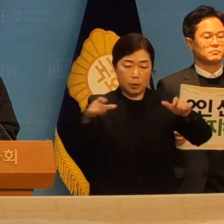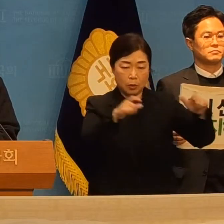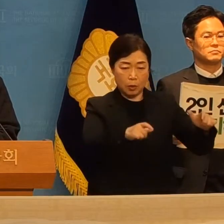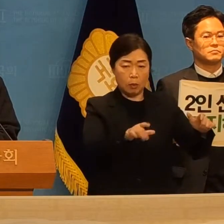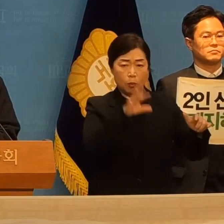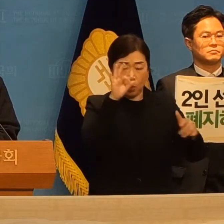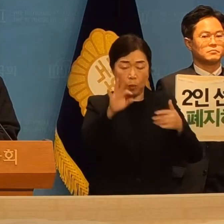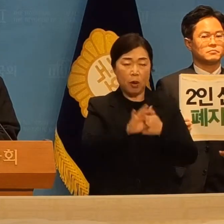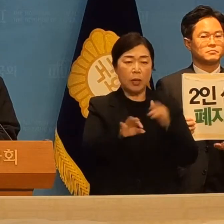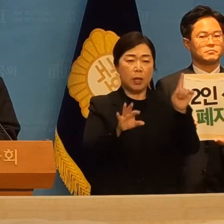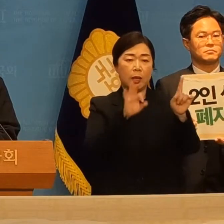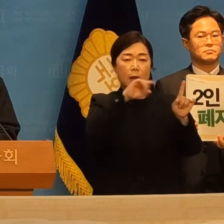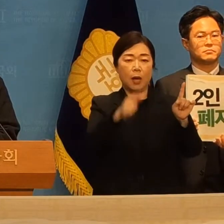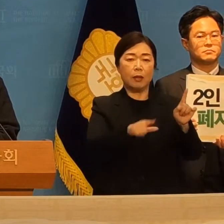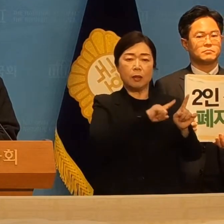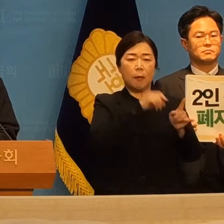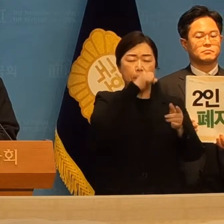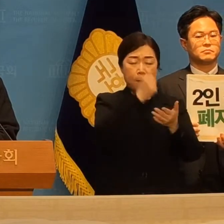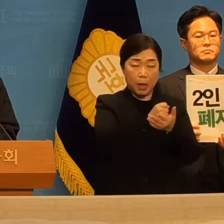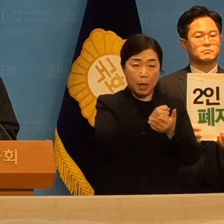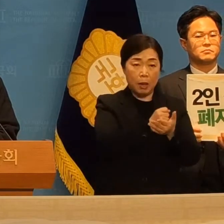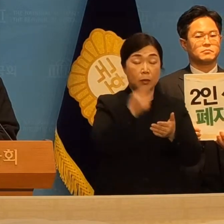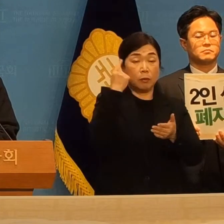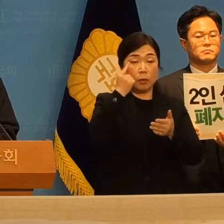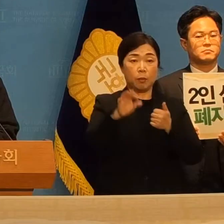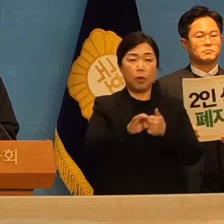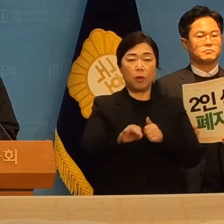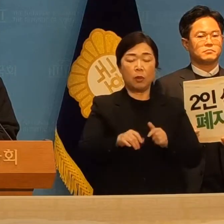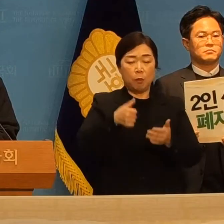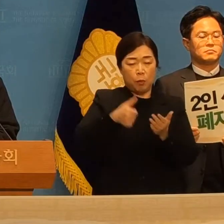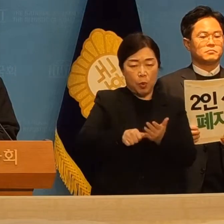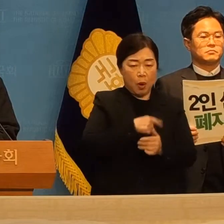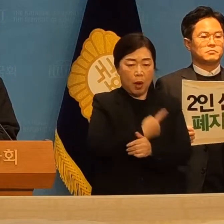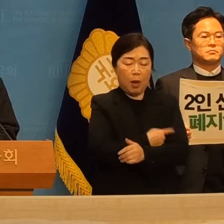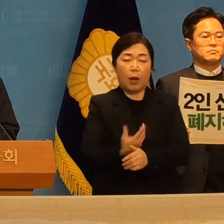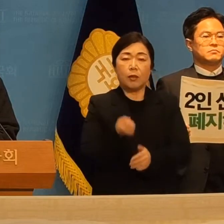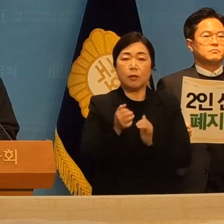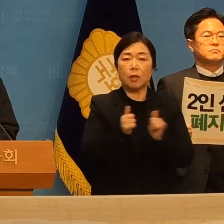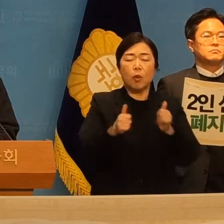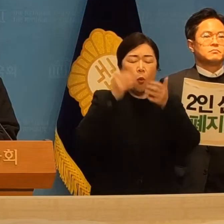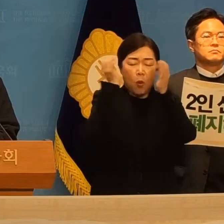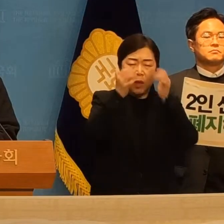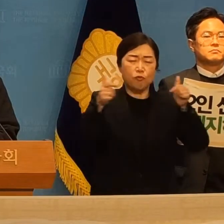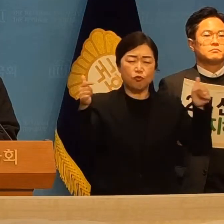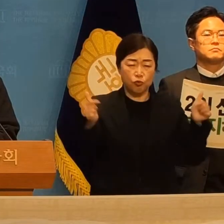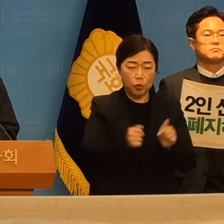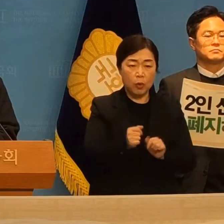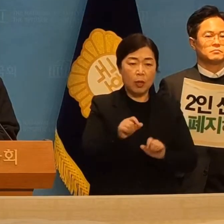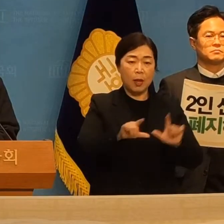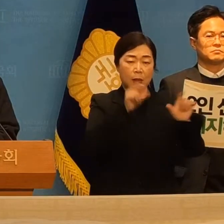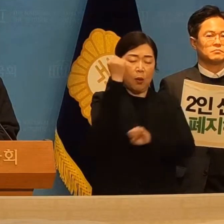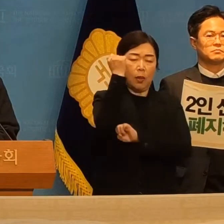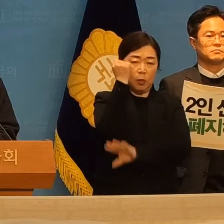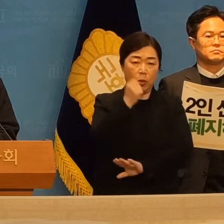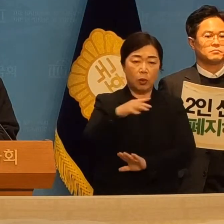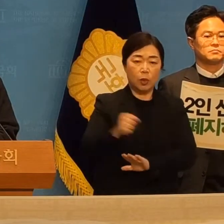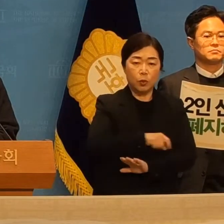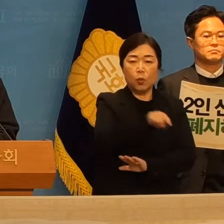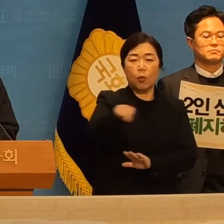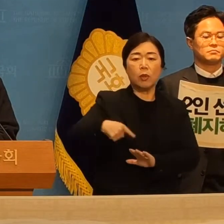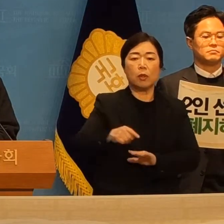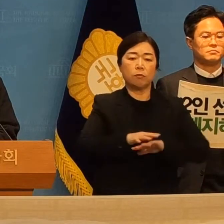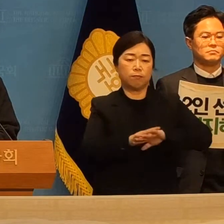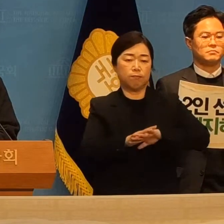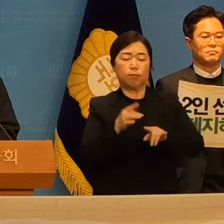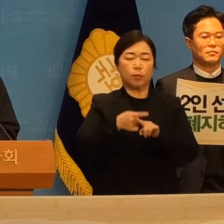적합합니다. 이는 유권자 혼란을 최소화하고 생활권 기반 지역성을 유지하며 정치적 대표성과 다양성을